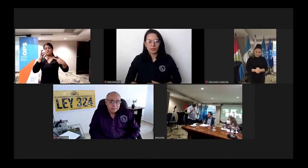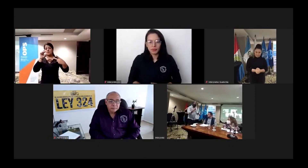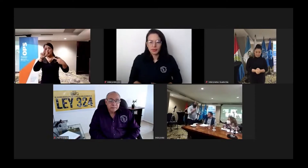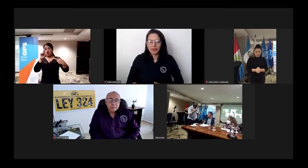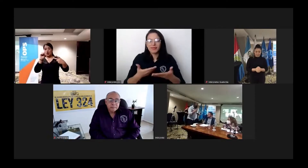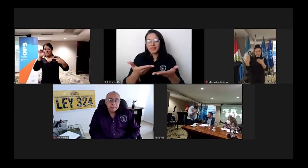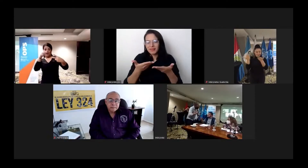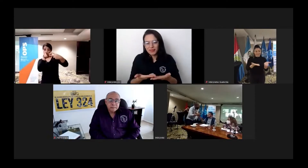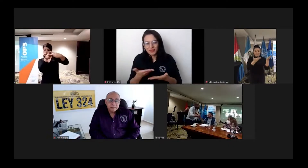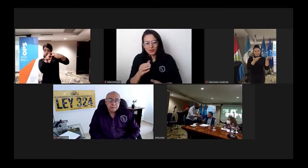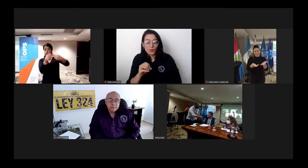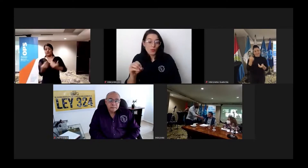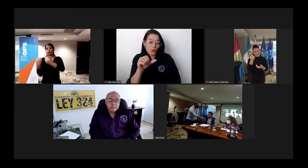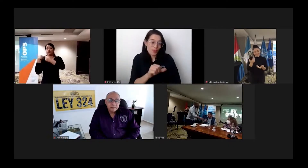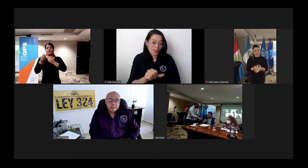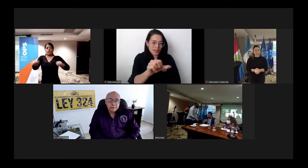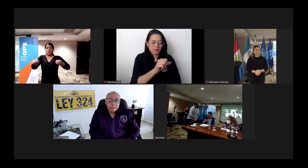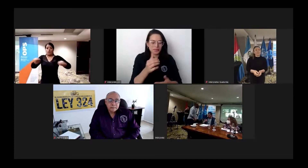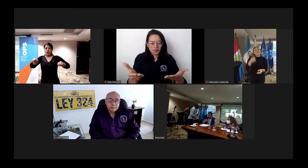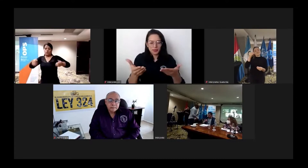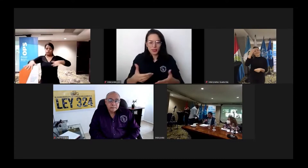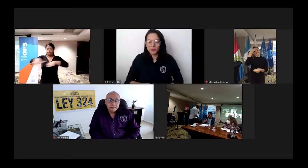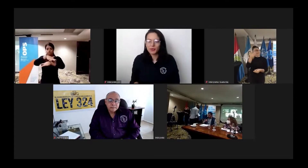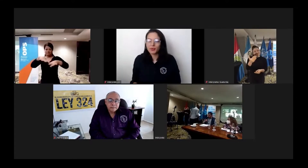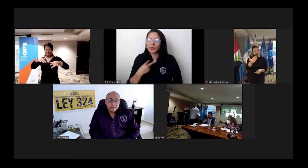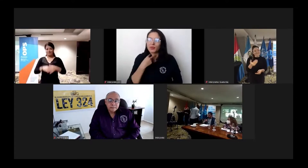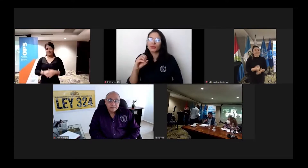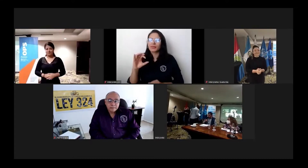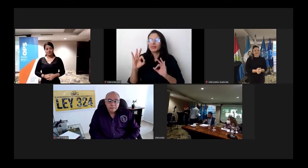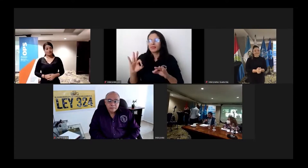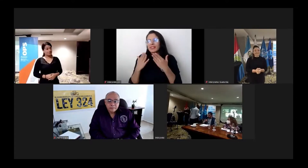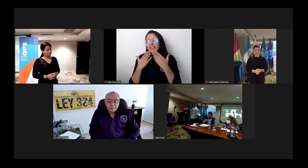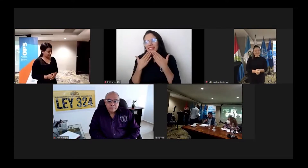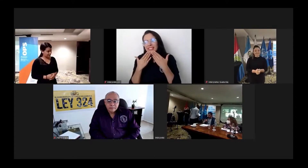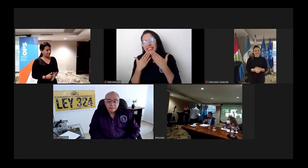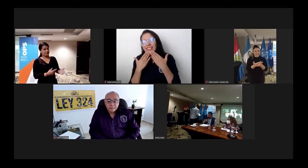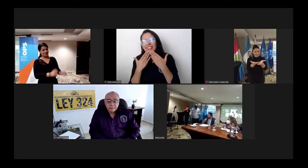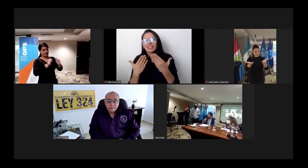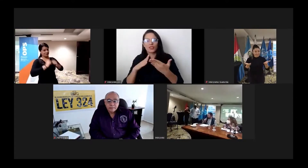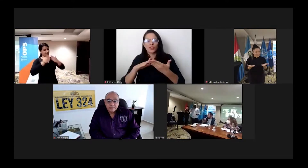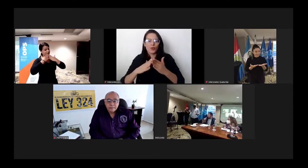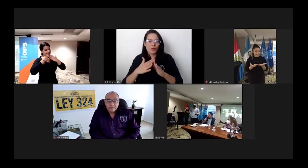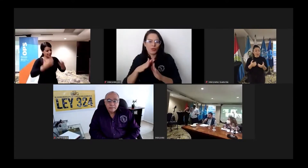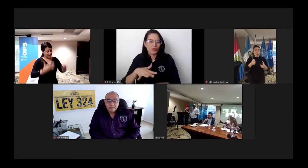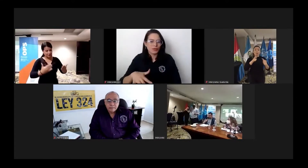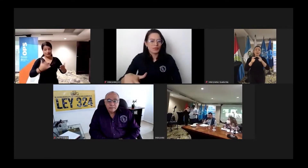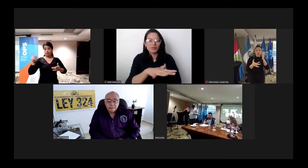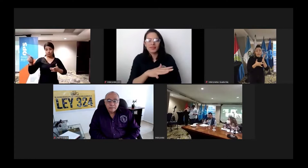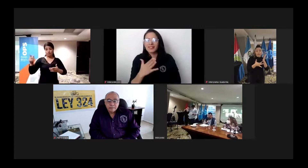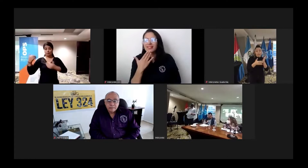Bienvenidos a todos y todas. Muchas gracias, coordinador técnico Mario Puro